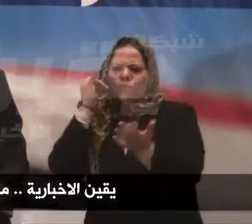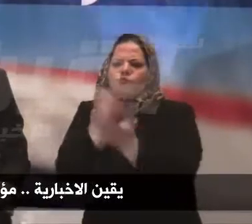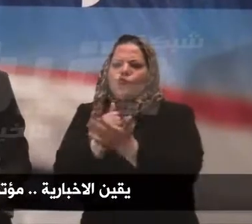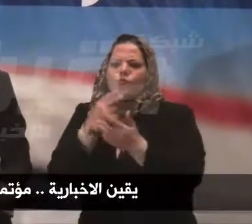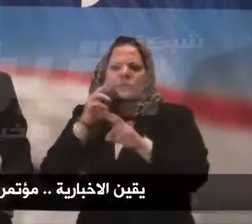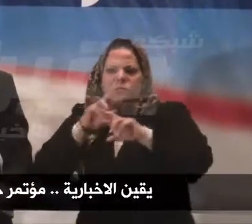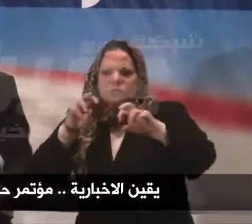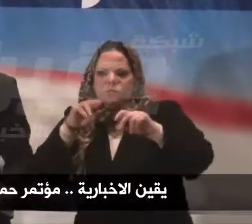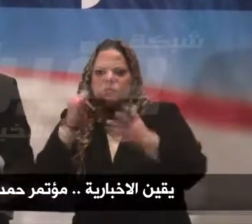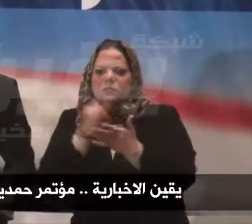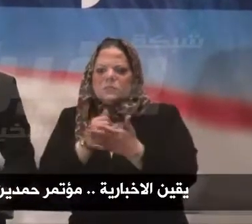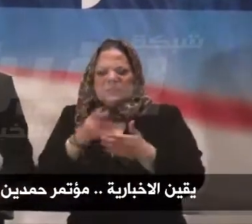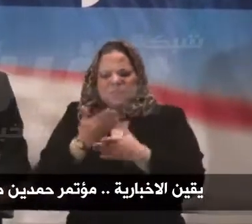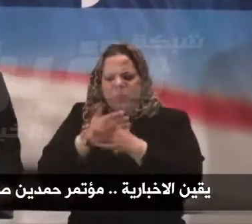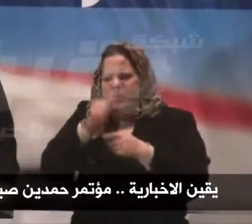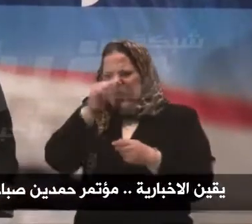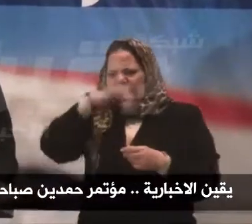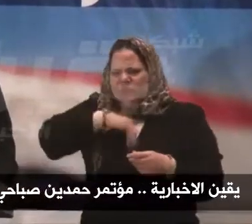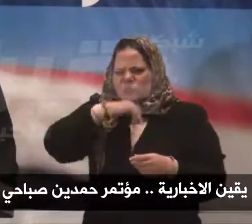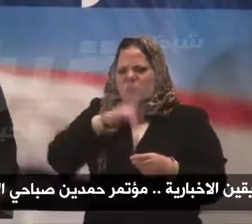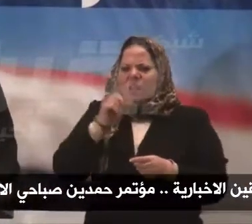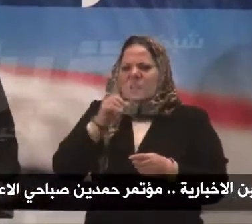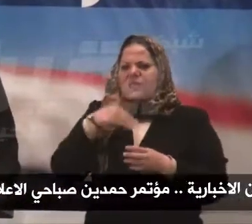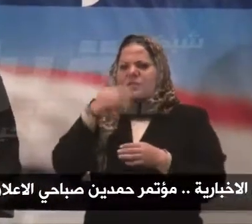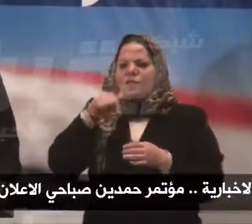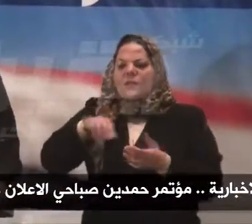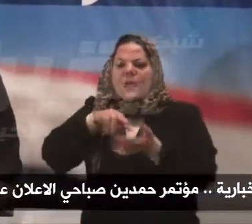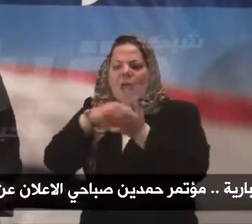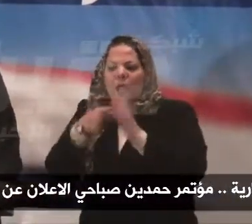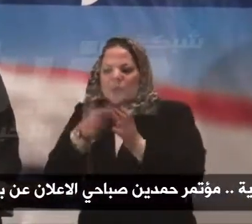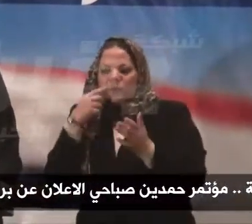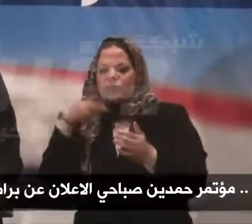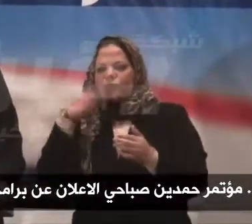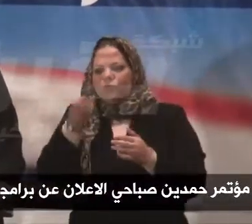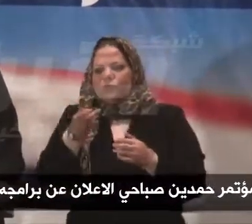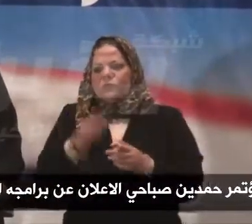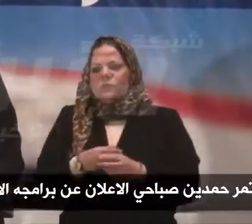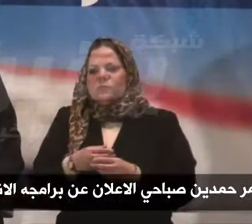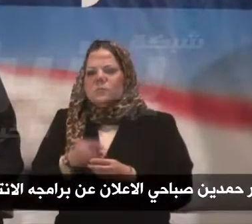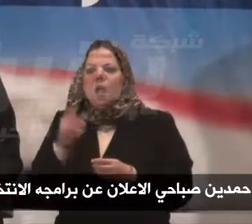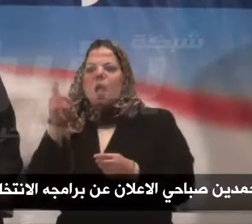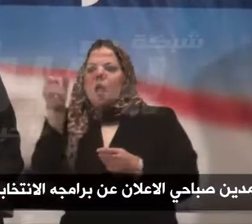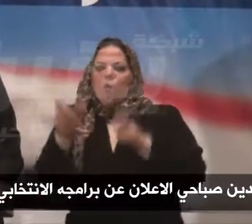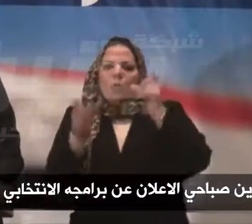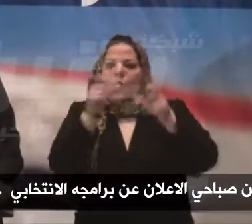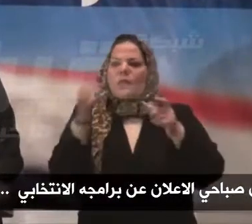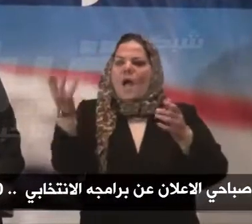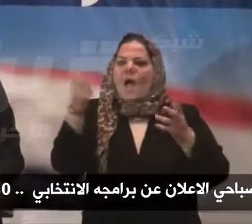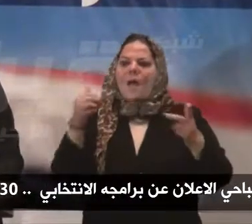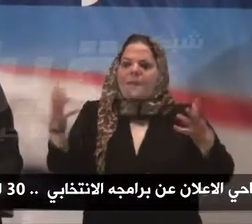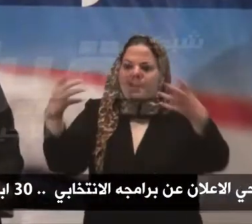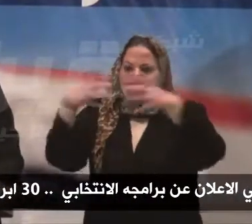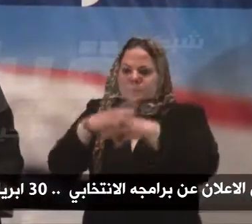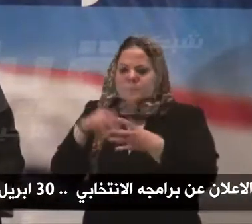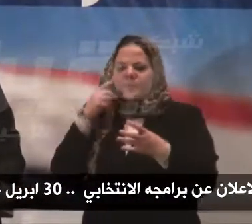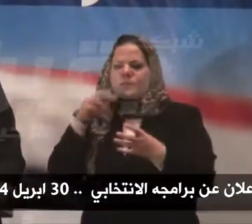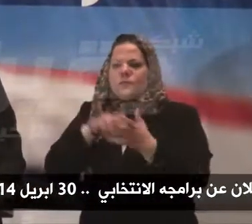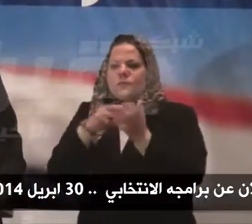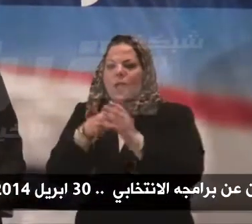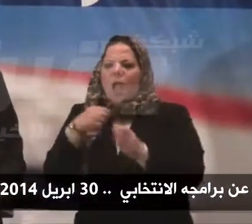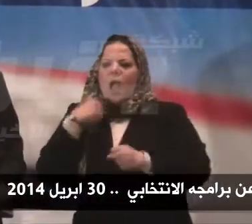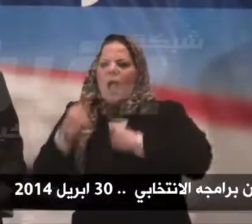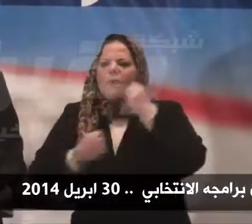عما نعانيه الآن. وعليه فقد تم أخذ عدد من الجوانب في الاعتبار،